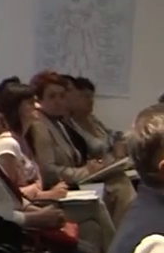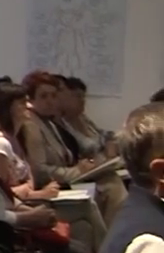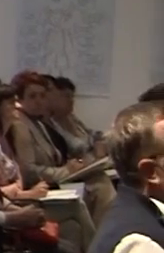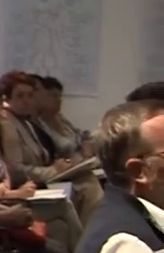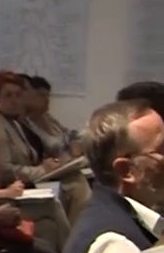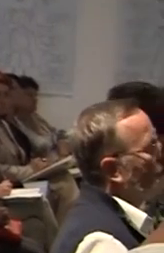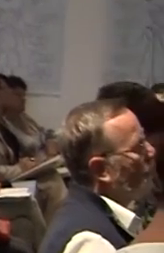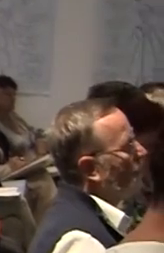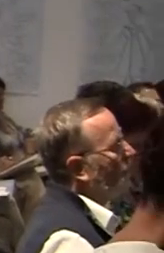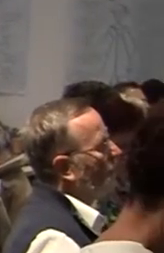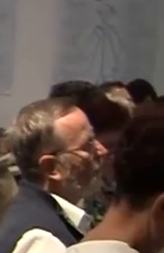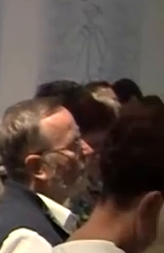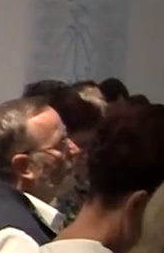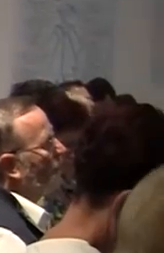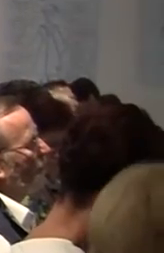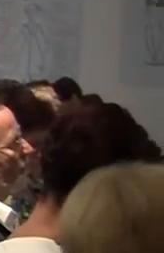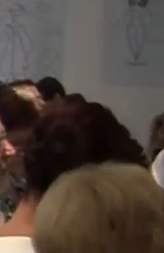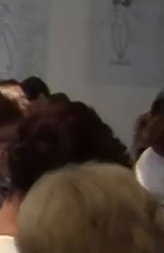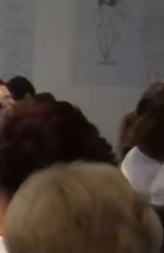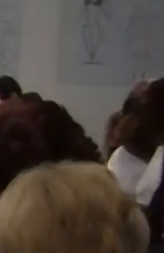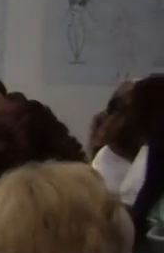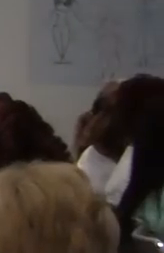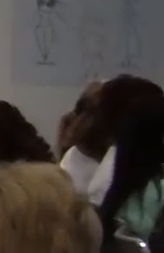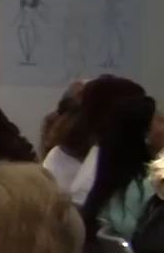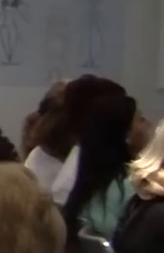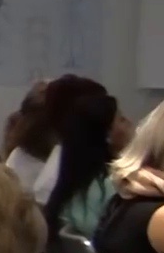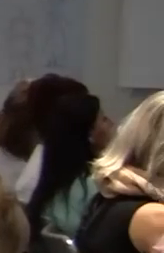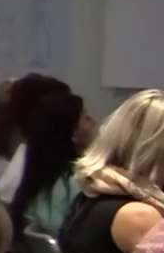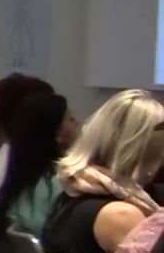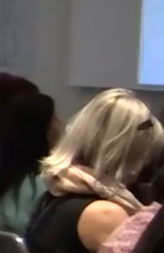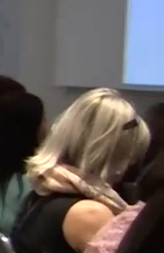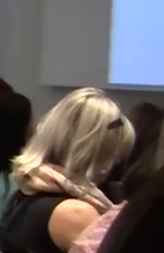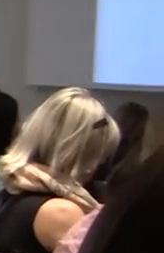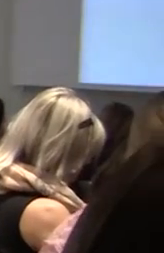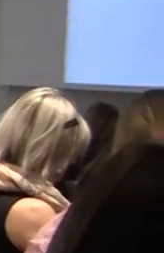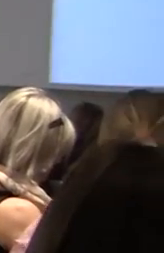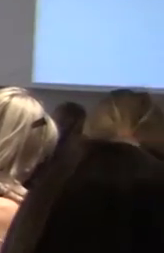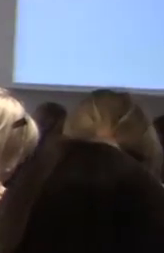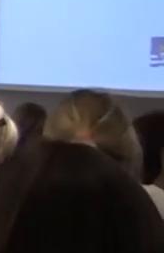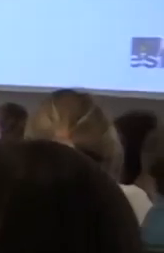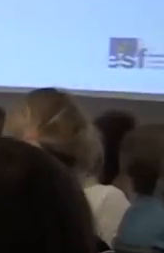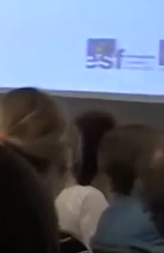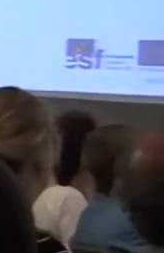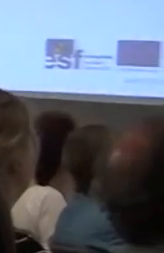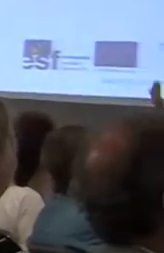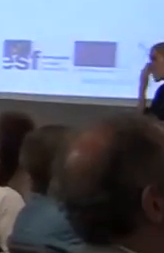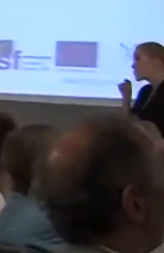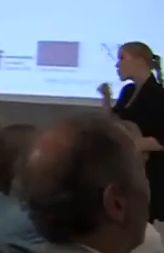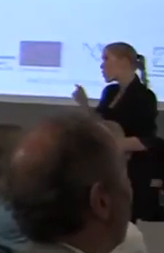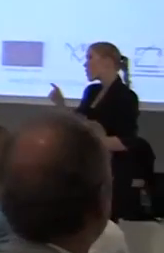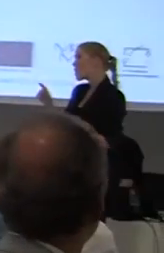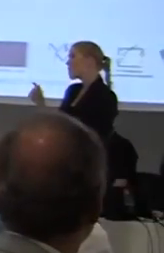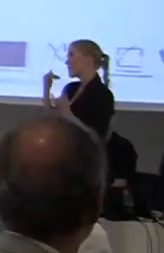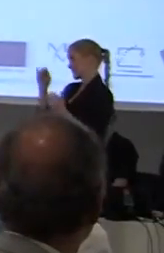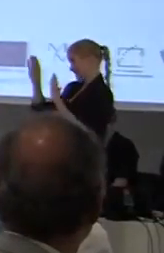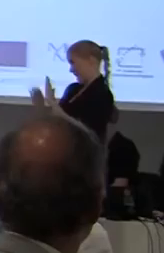pedagoga učinil jako podpůrné opatření člověka, pedagogického pracovníka, řekl, že je podpůrným opatřením. A já už jsem